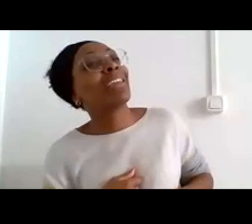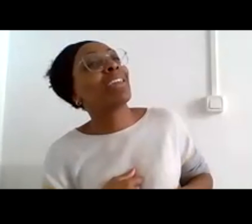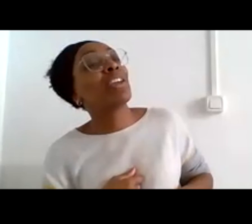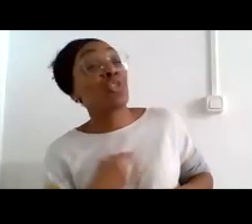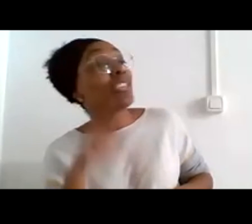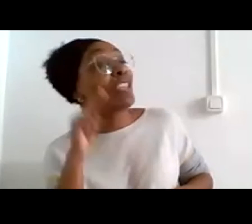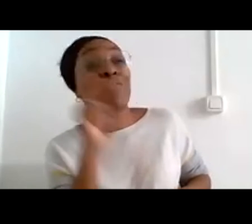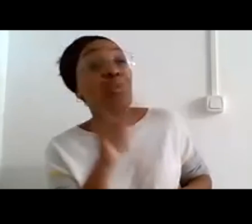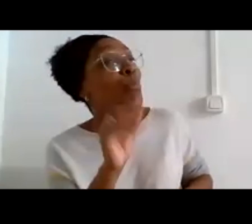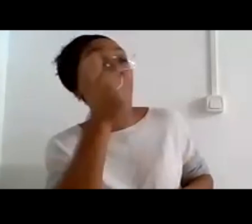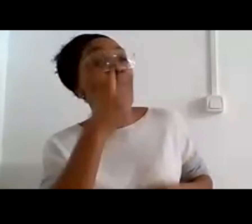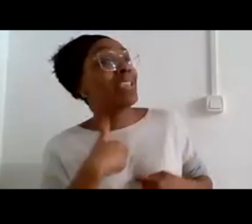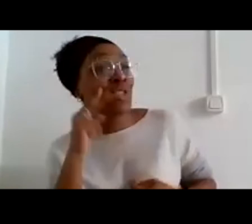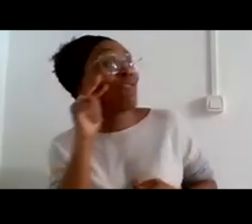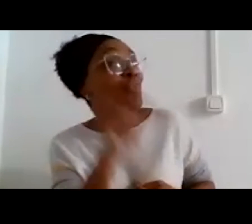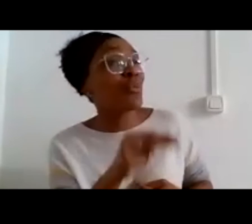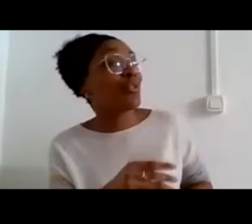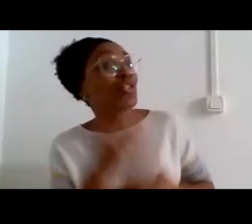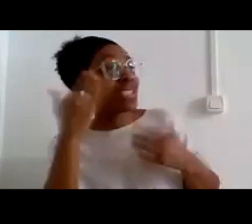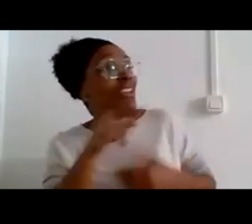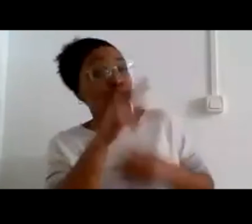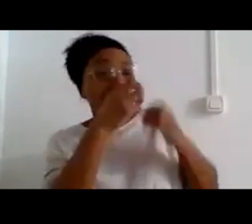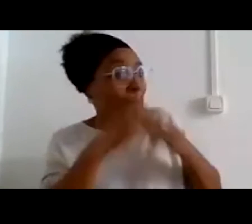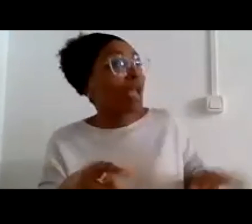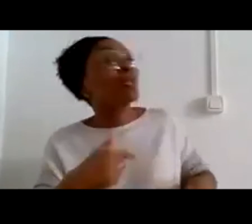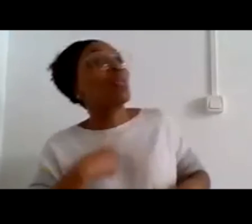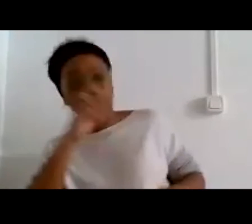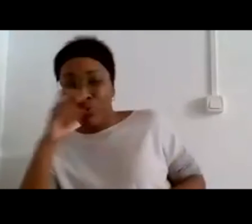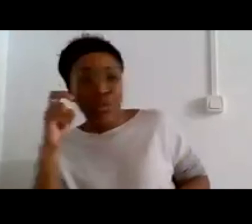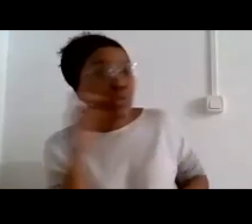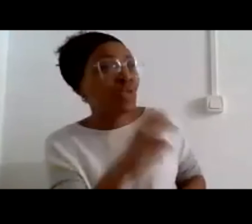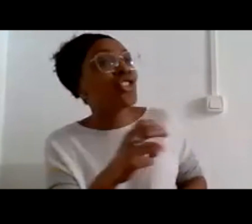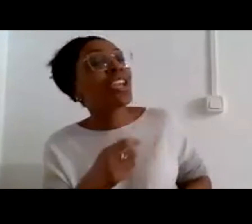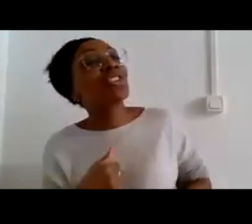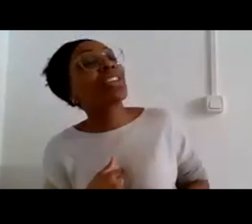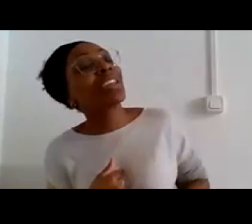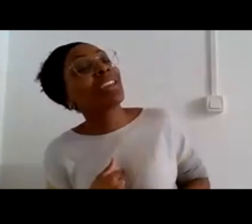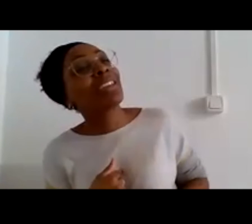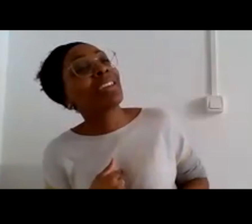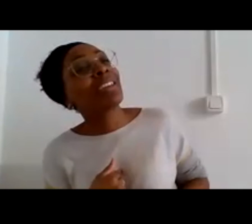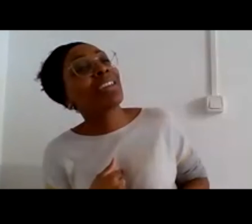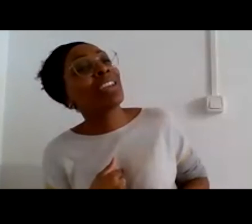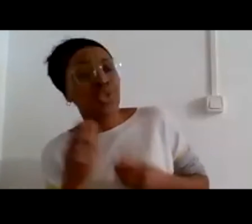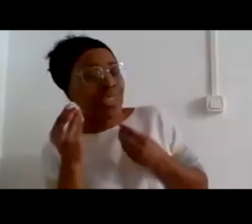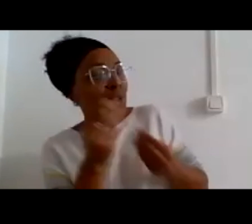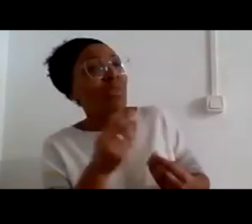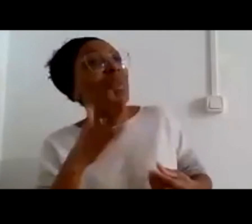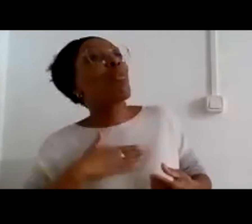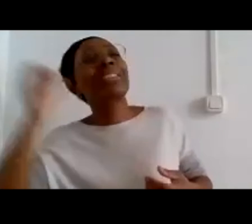connaisses. Je savais où tu étais perdu et je suis venu te chercher. Je t'ai rempli du